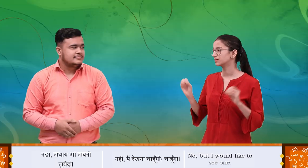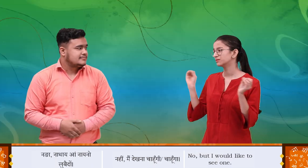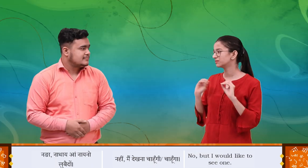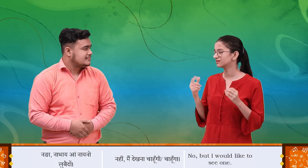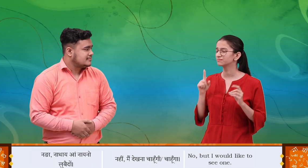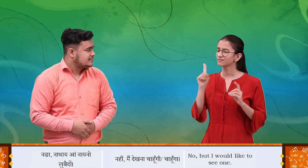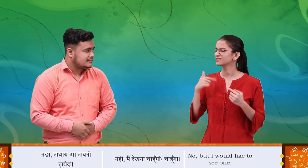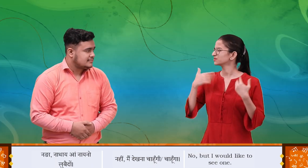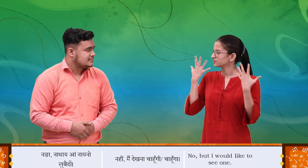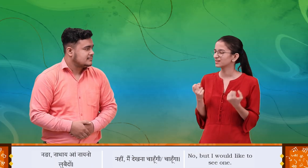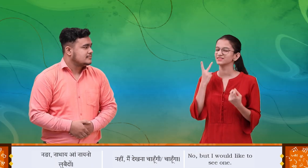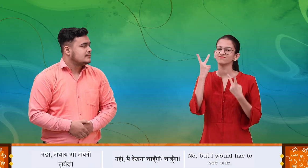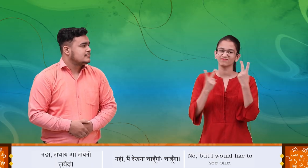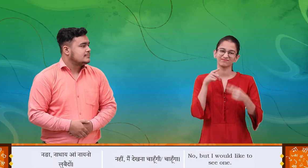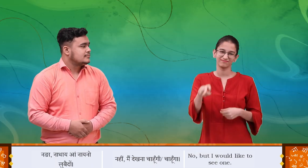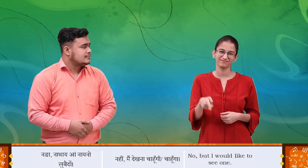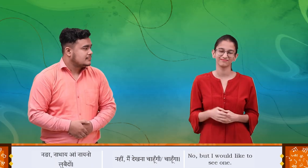नङा, नाथाय आं नायनो लुबैदों।